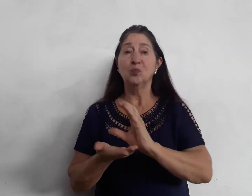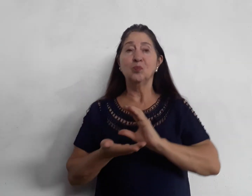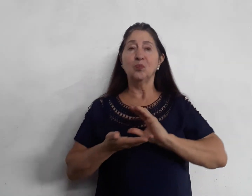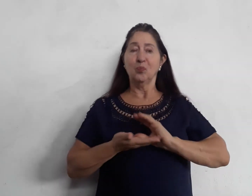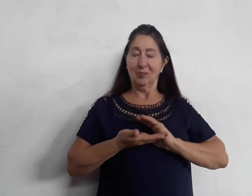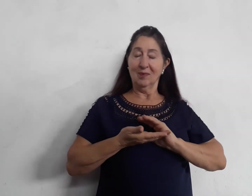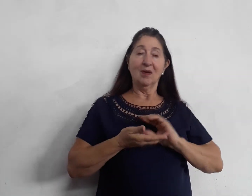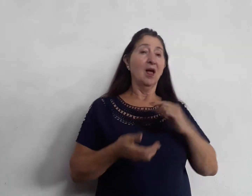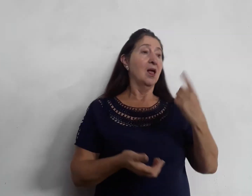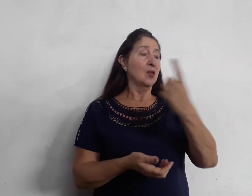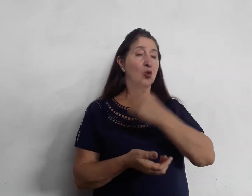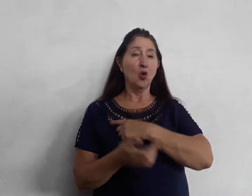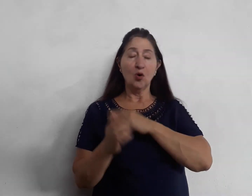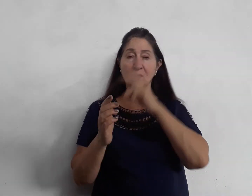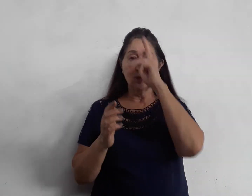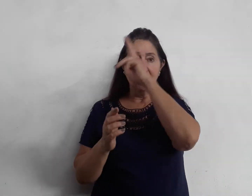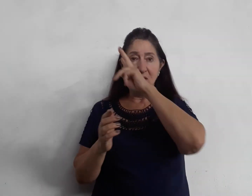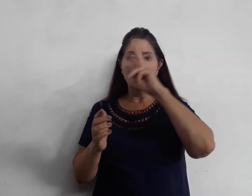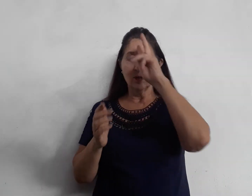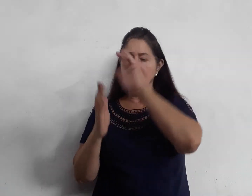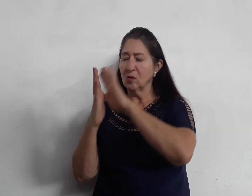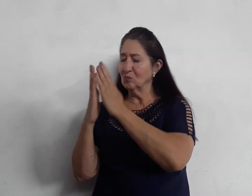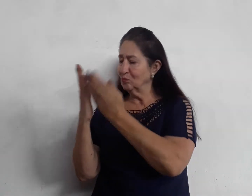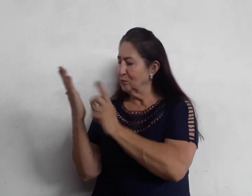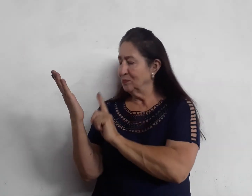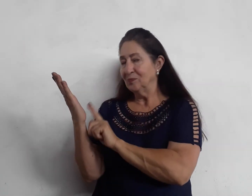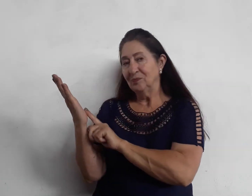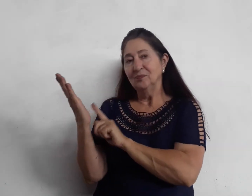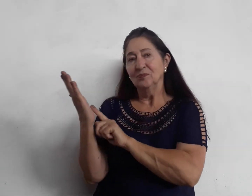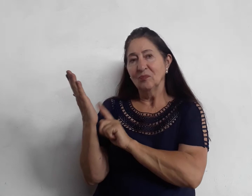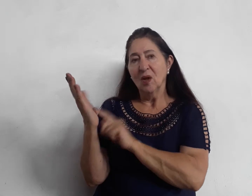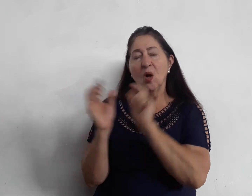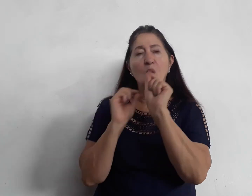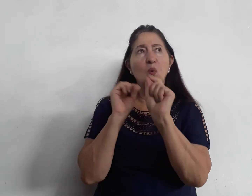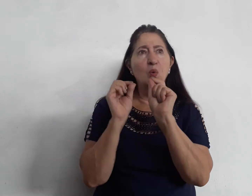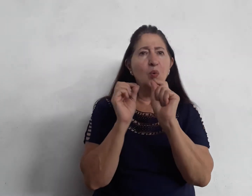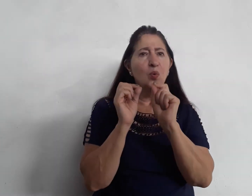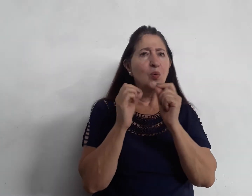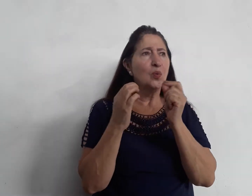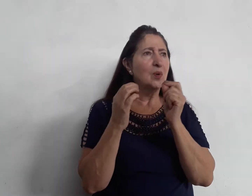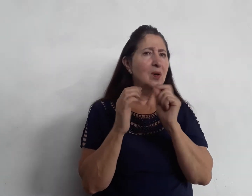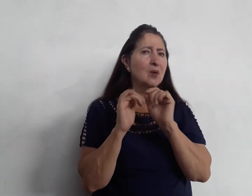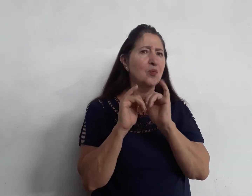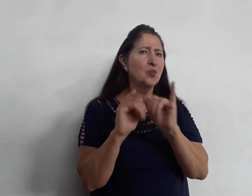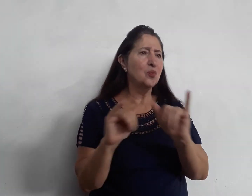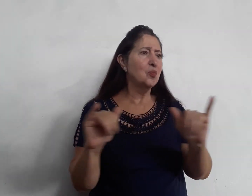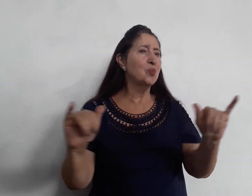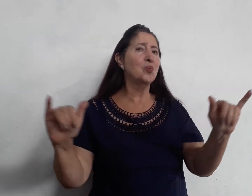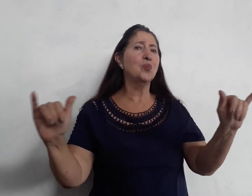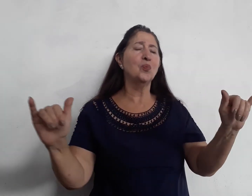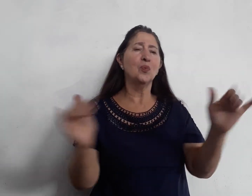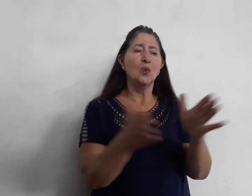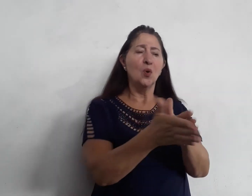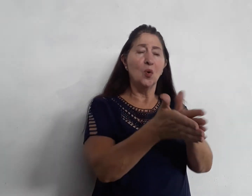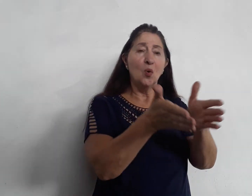irmãos, não é tanto uma palavra de conforto para os pobres, mas uma advertência para os